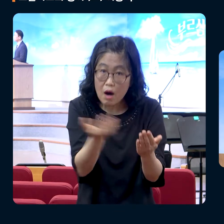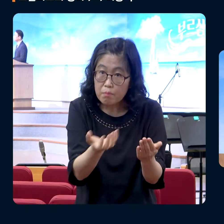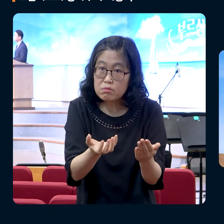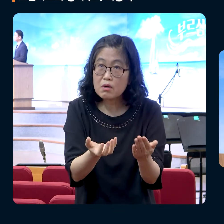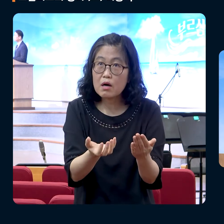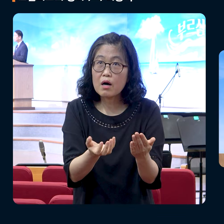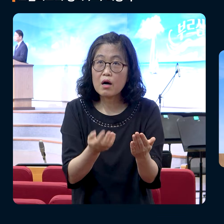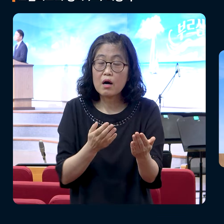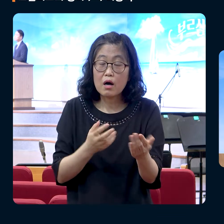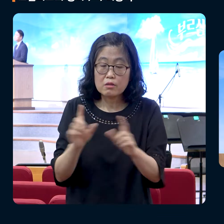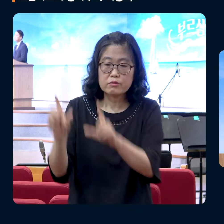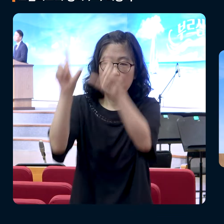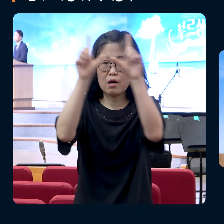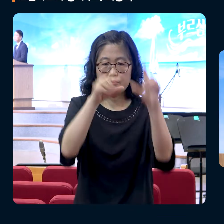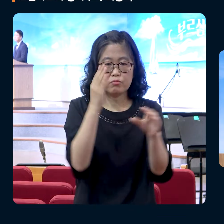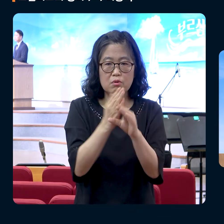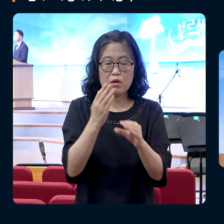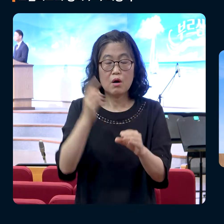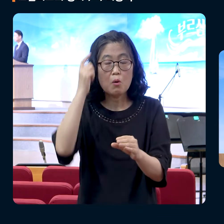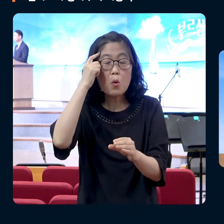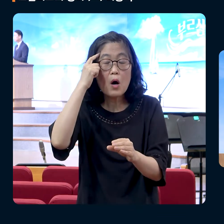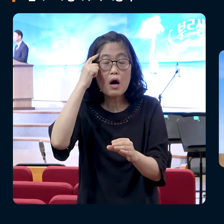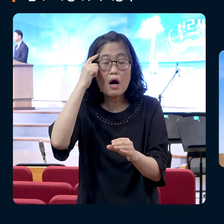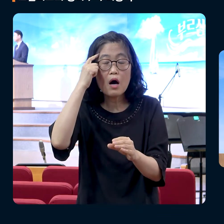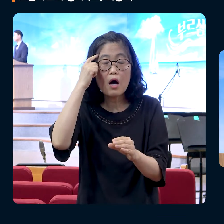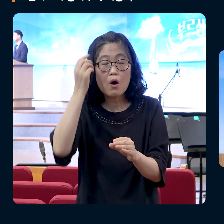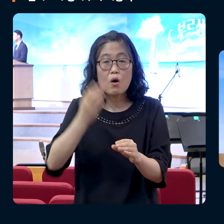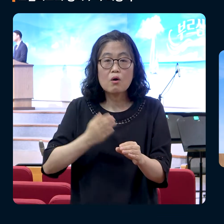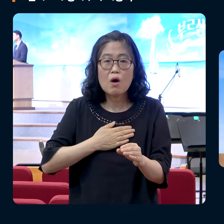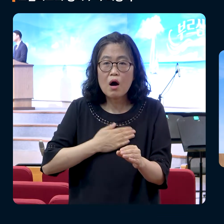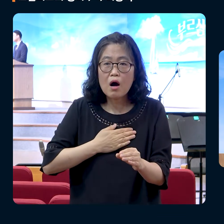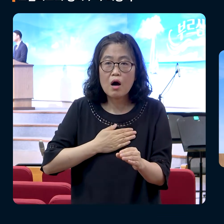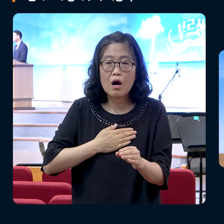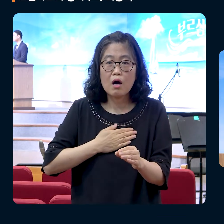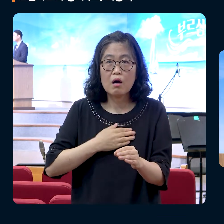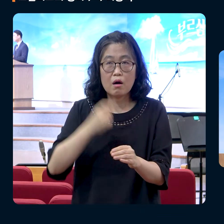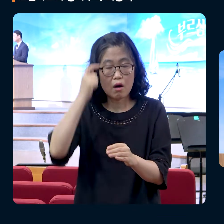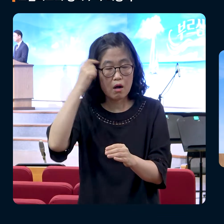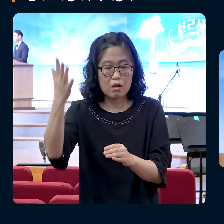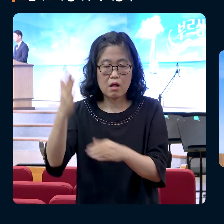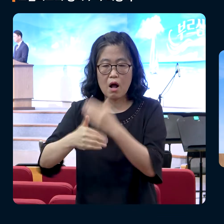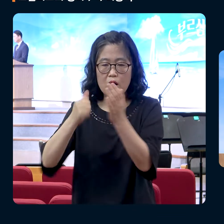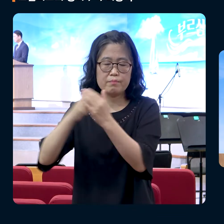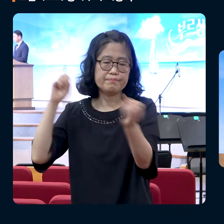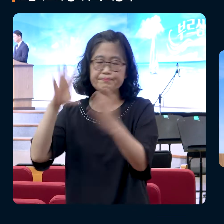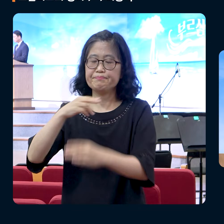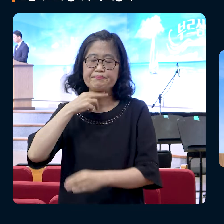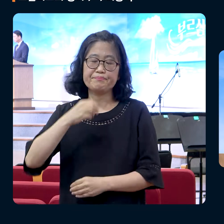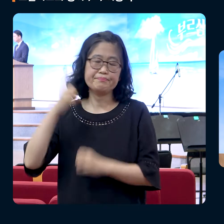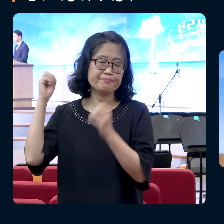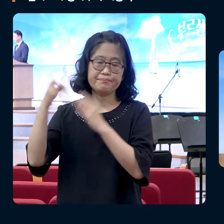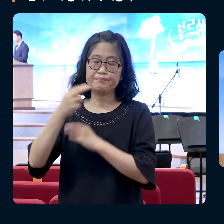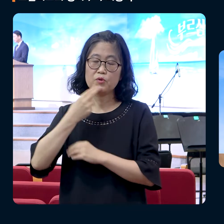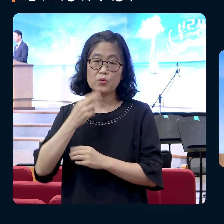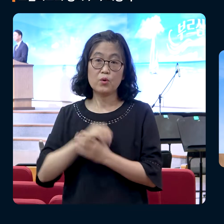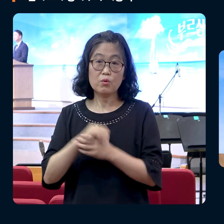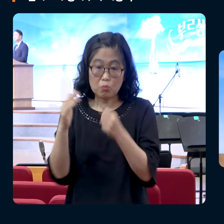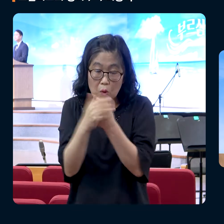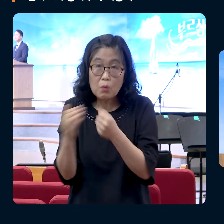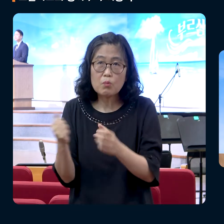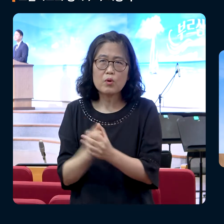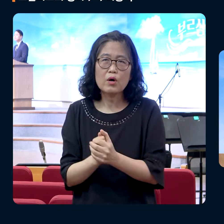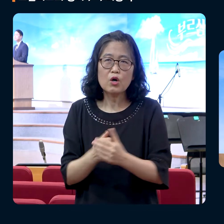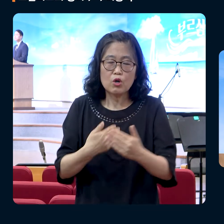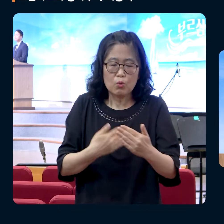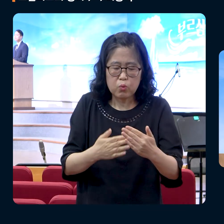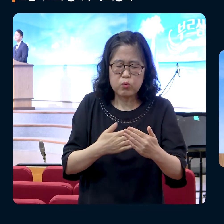가운데 다가옵니까? 그렇게 물어봐도 하나님은 전혀 대답해 주시지 않으시는 그런 시간들, 그래서 두려움으로 마음이